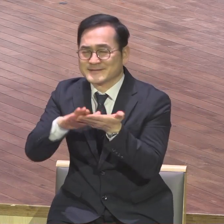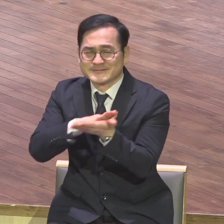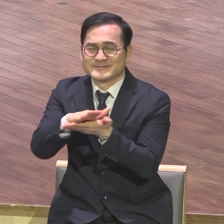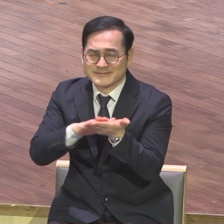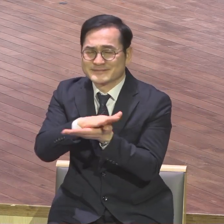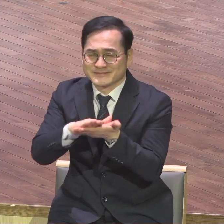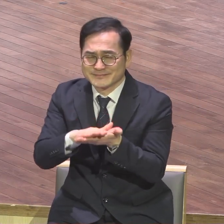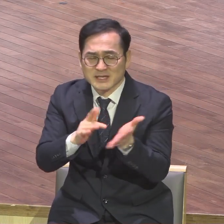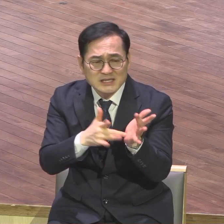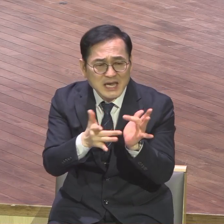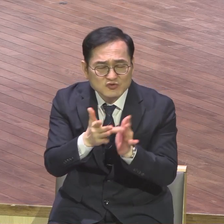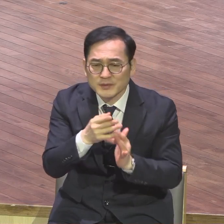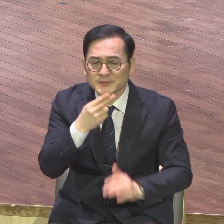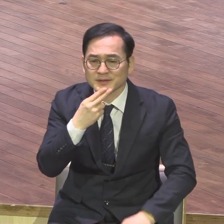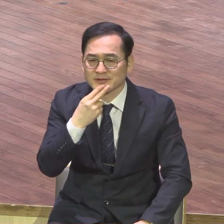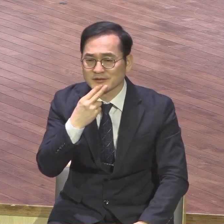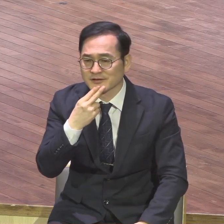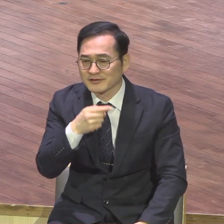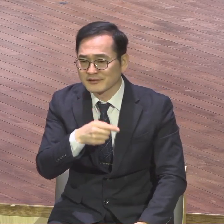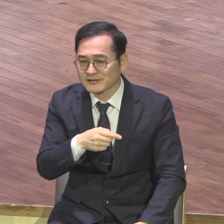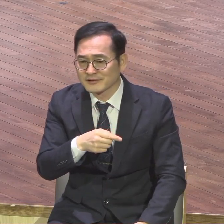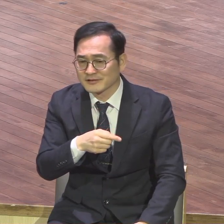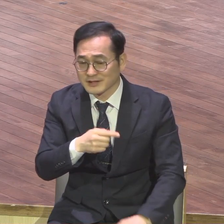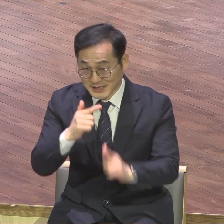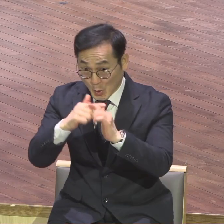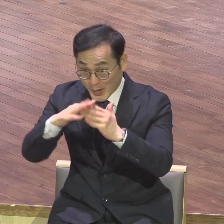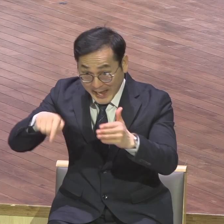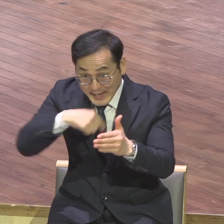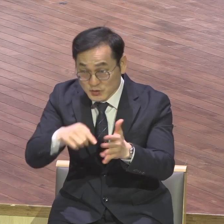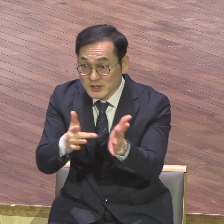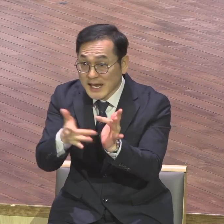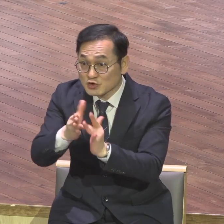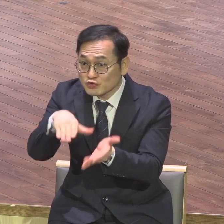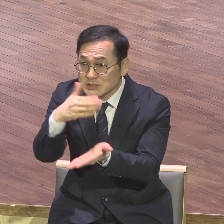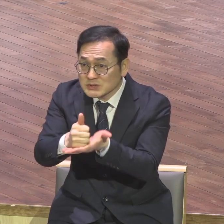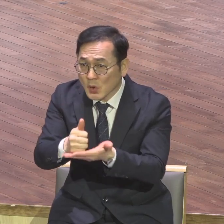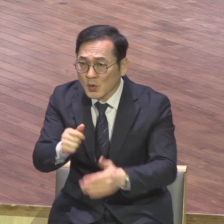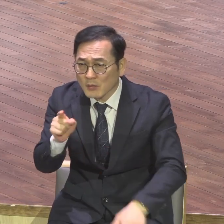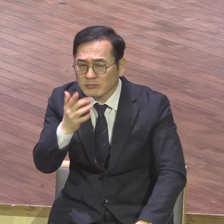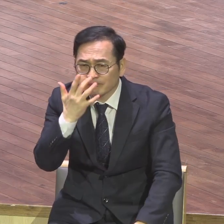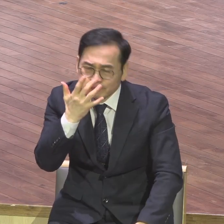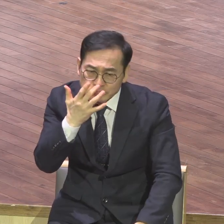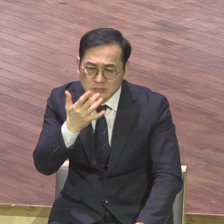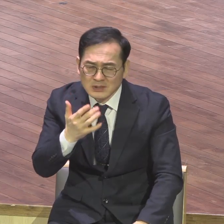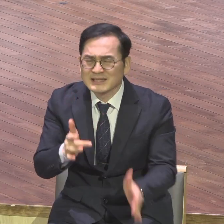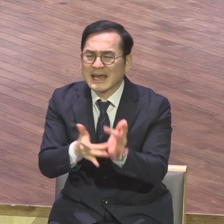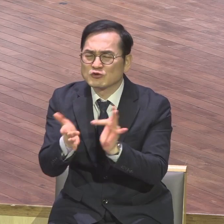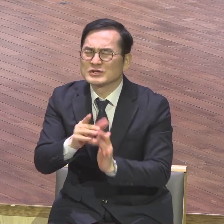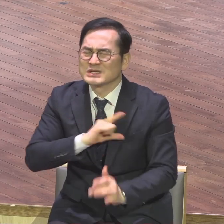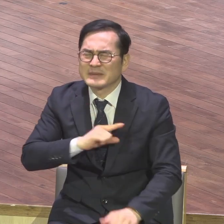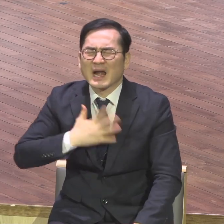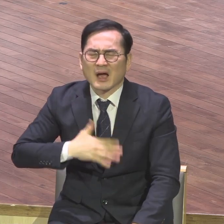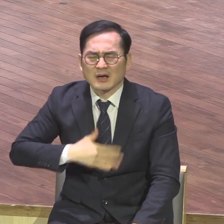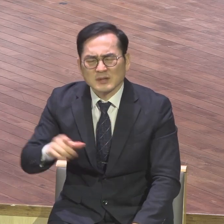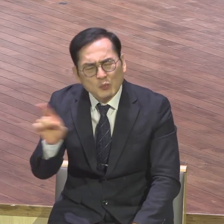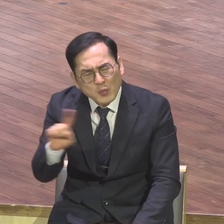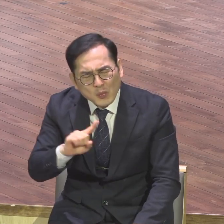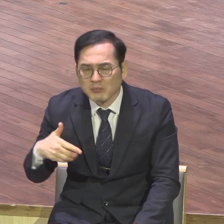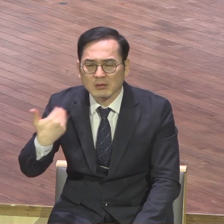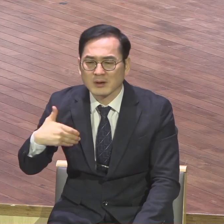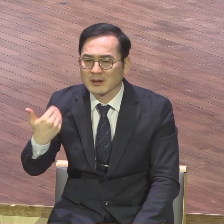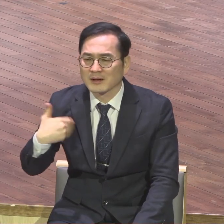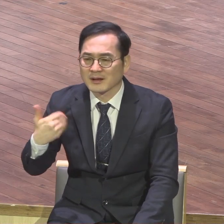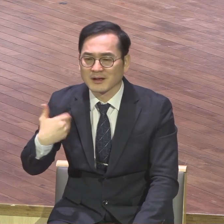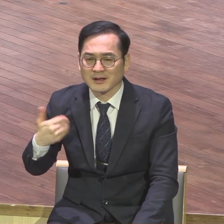심지어 교회 안에서도 예수 그리스도를 잘 모릅니다. 이름을 부르는데 뜻을 전혀 몰라요. 사단의